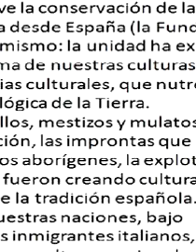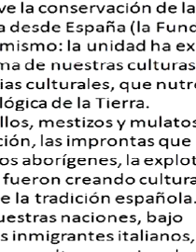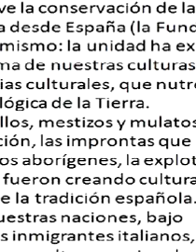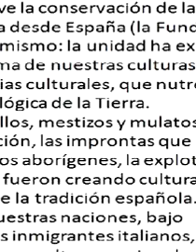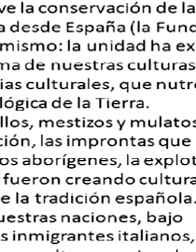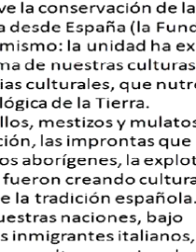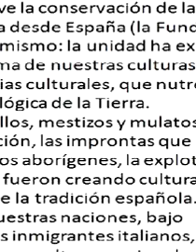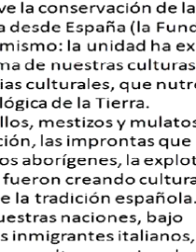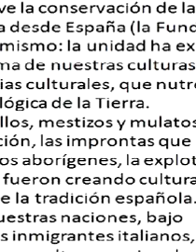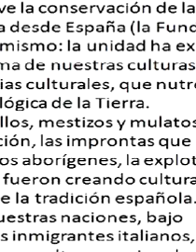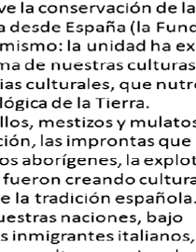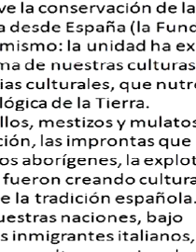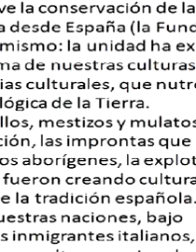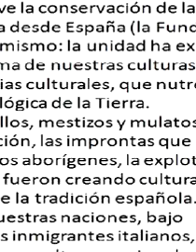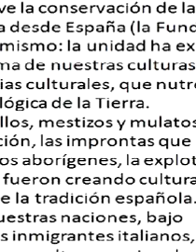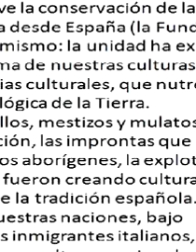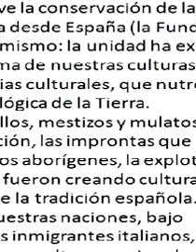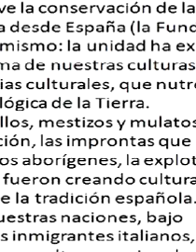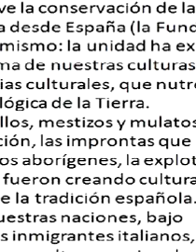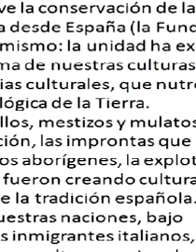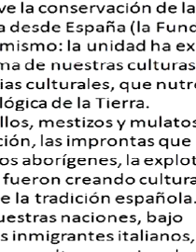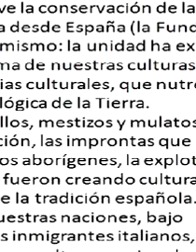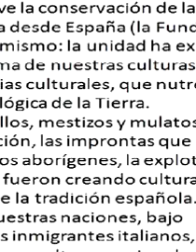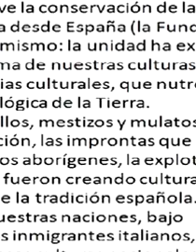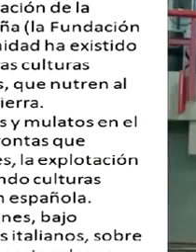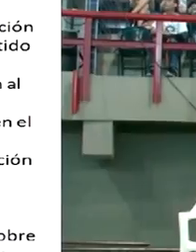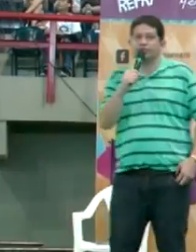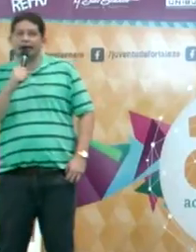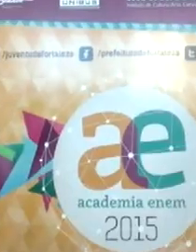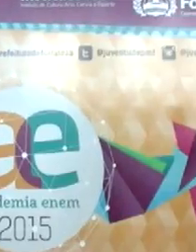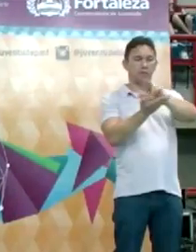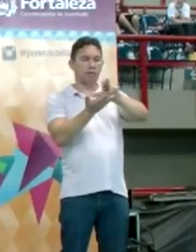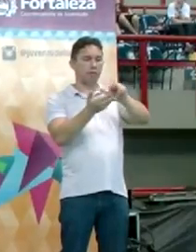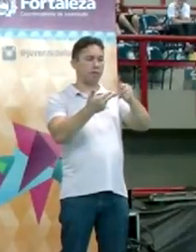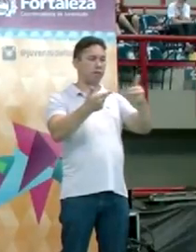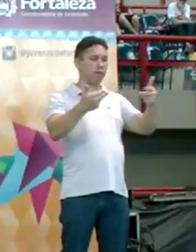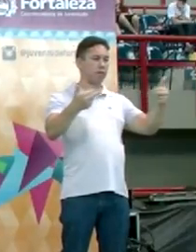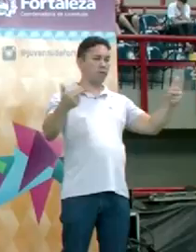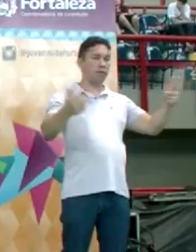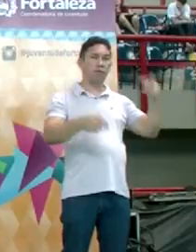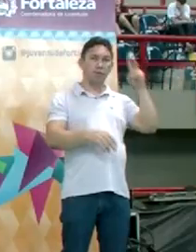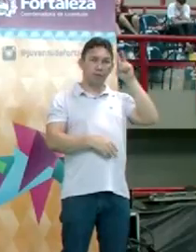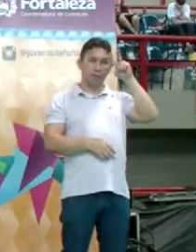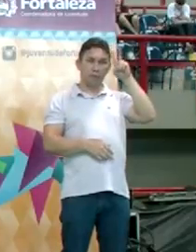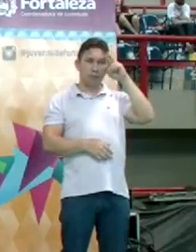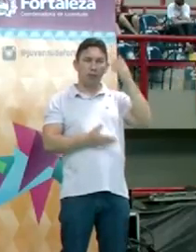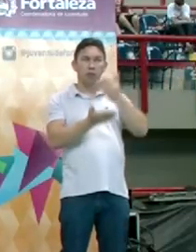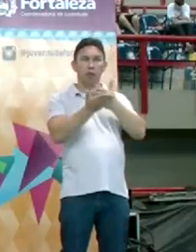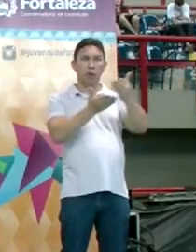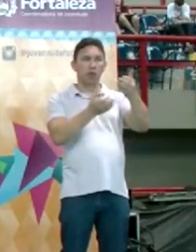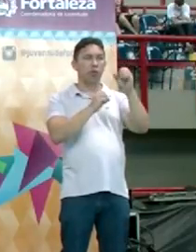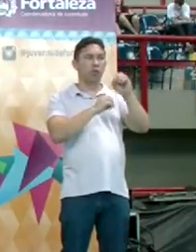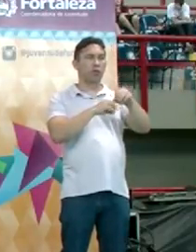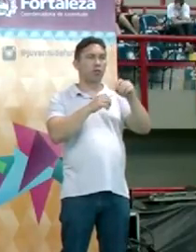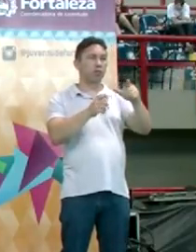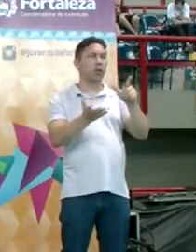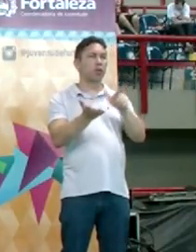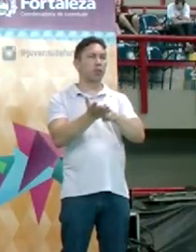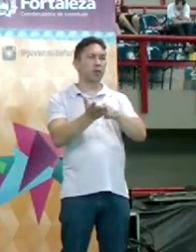isso, uma língua pluricêntrica. No início da aula, vocês perguntaram, né, nesse livro do